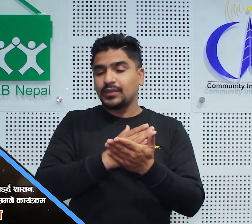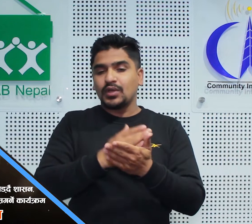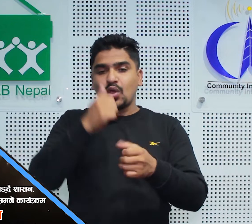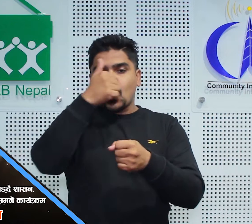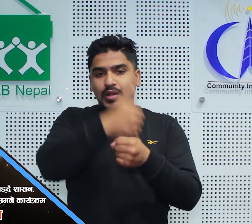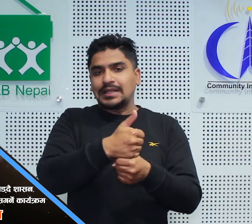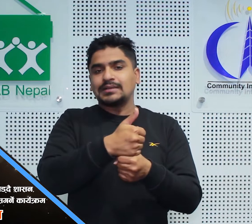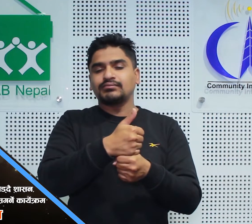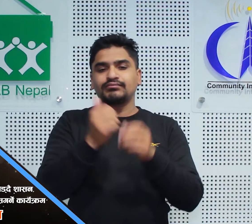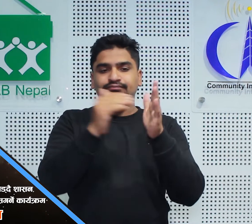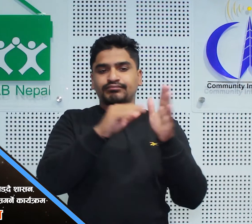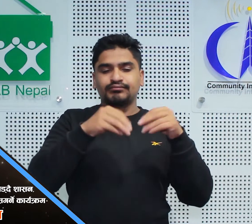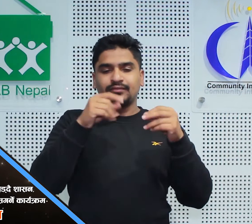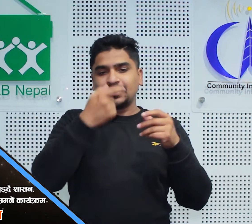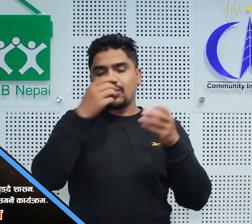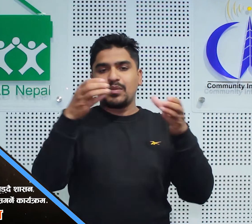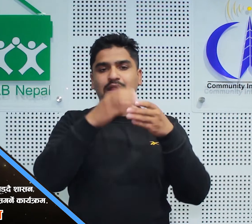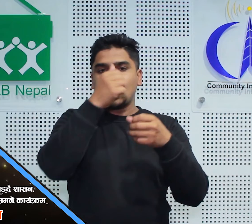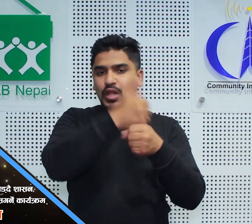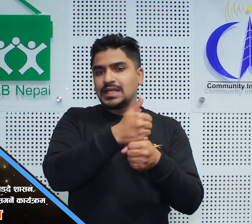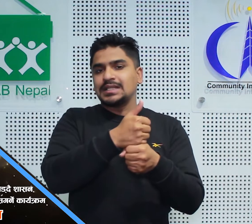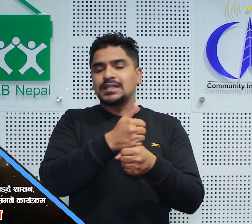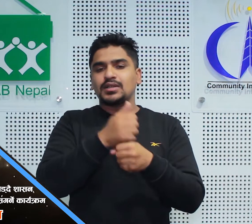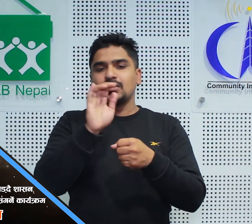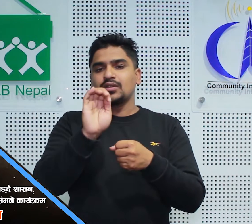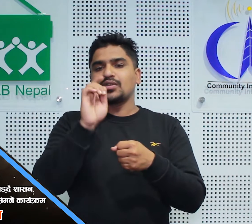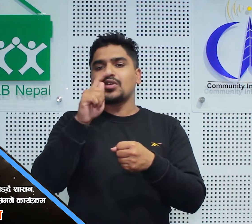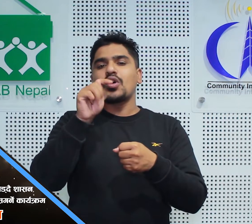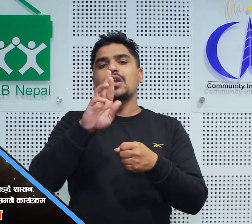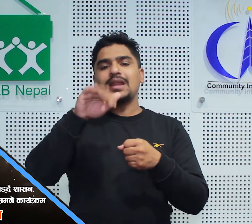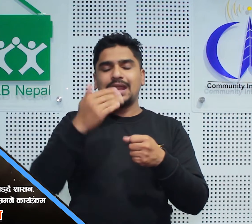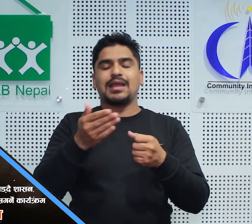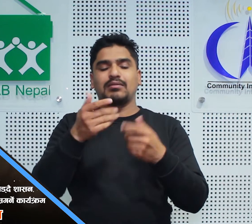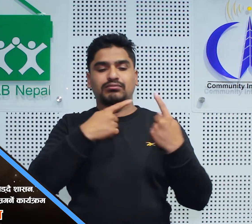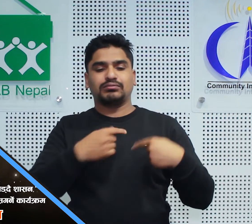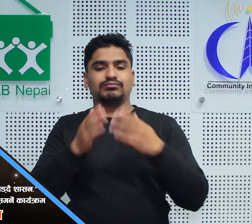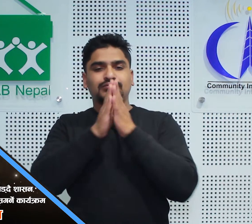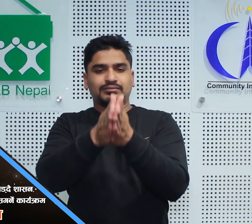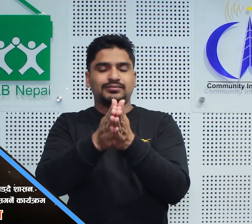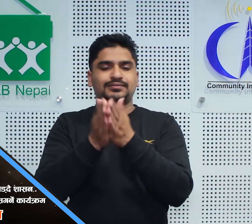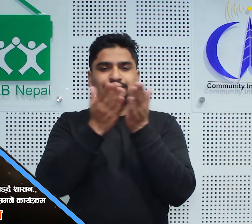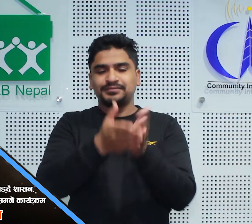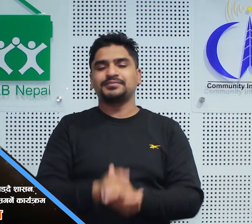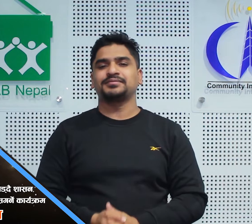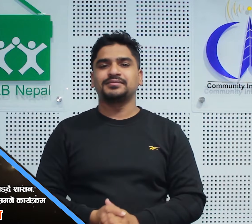अध्यक्षता गरिदिनु हुन यस गाउँपालिकाका अध्यक्ष श्री शङ्कर सापकोटाज्यूलाई हार्दिक अनुरोध गर्दछु।